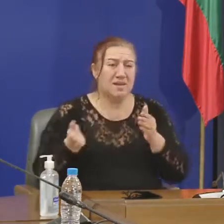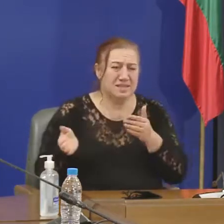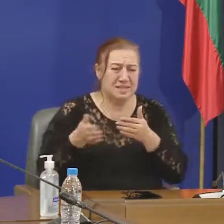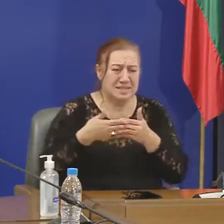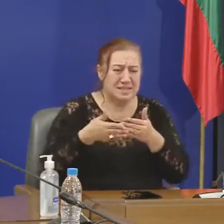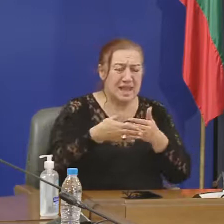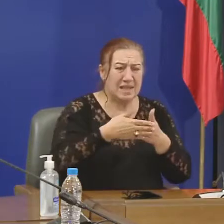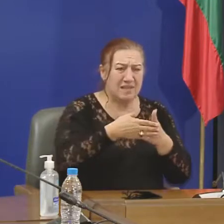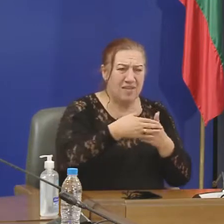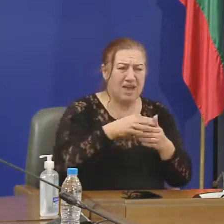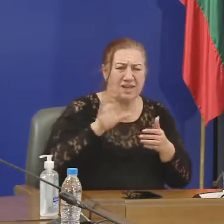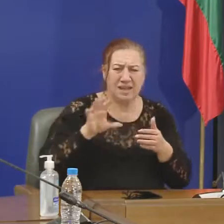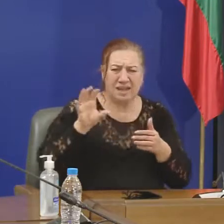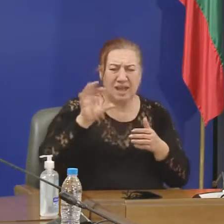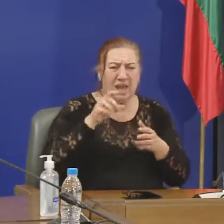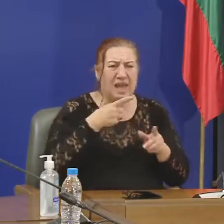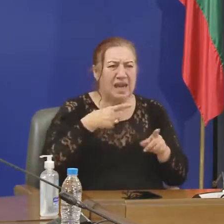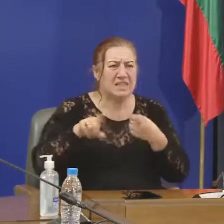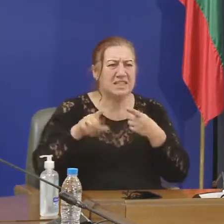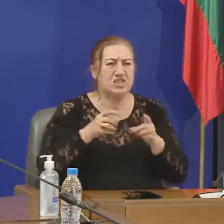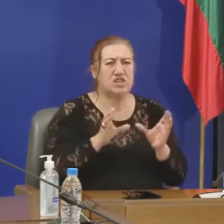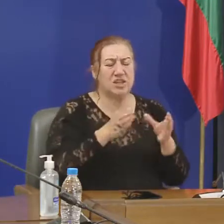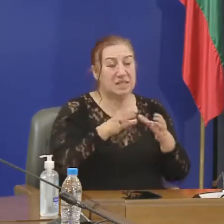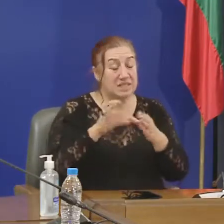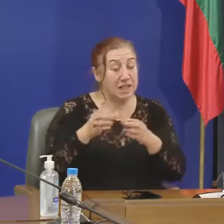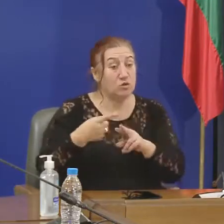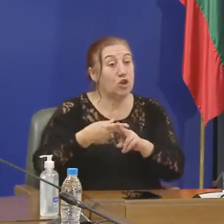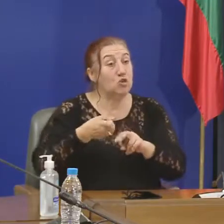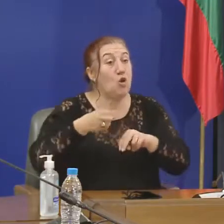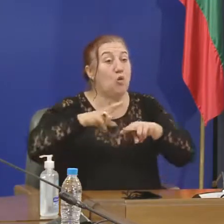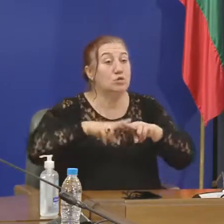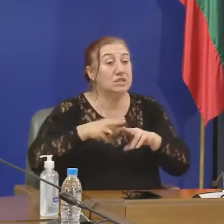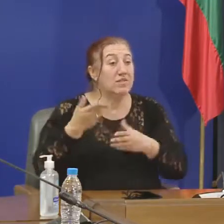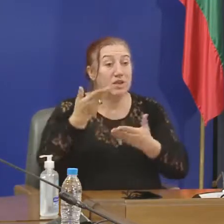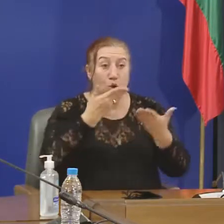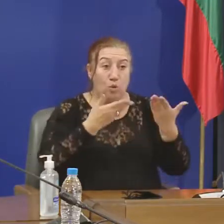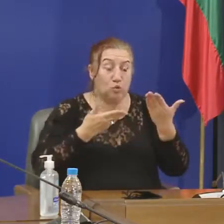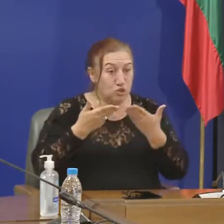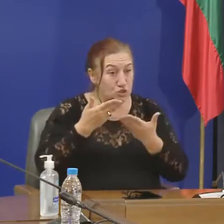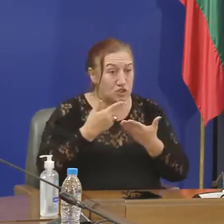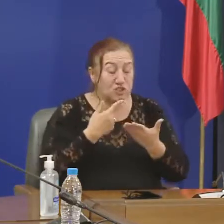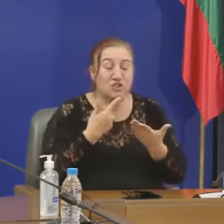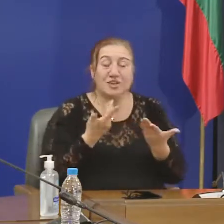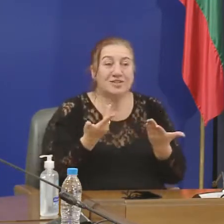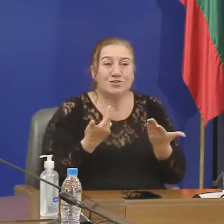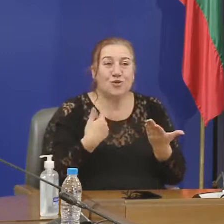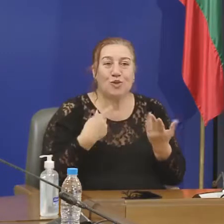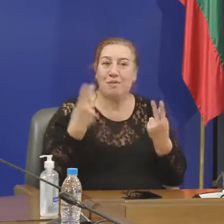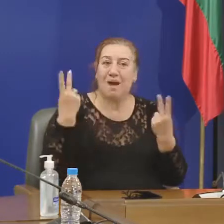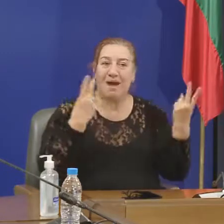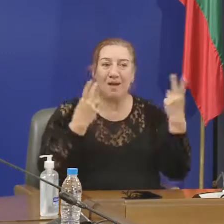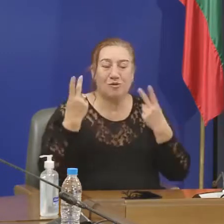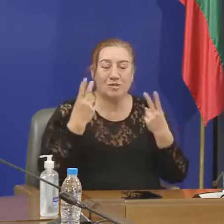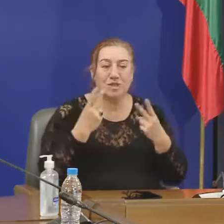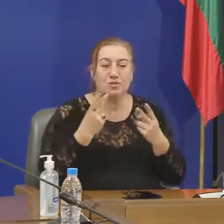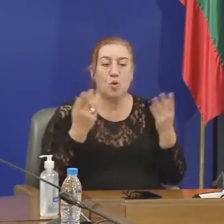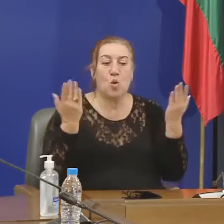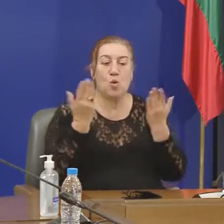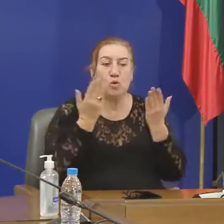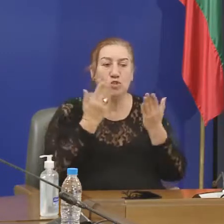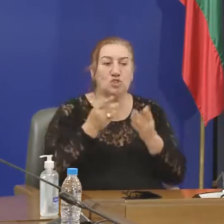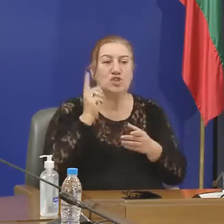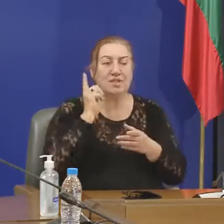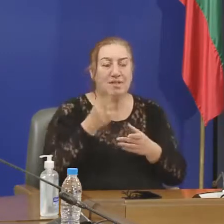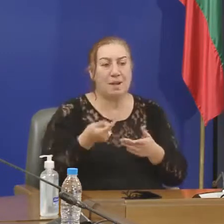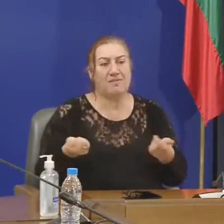брой сектори, но оставиха отворени училища, защото има относителен политически консенсус, че училищата трябва да се затварят